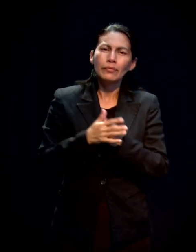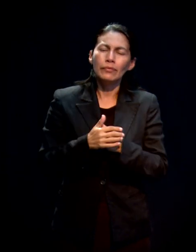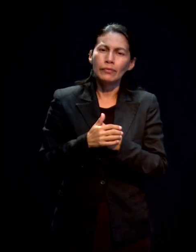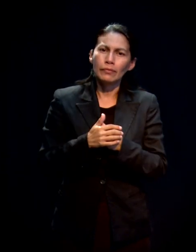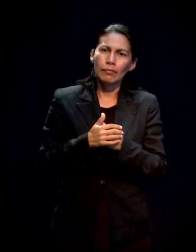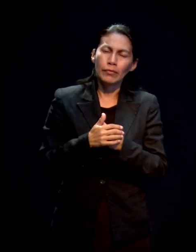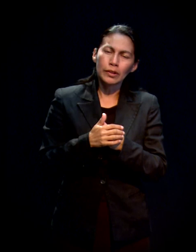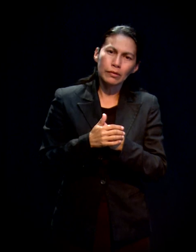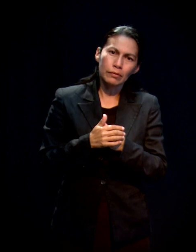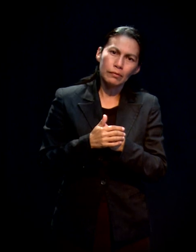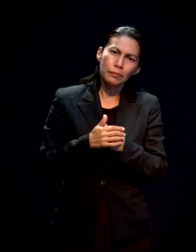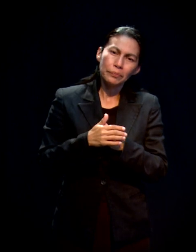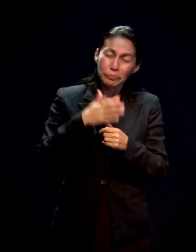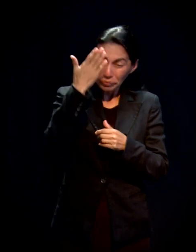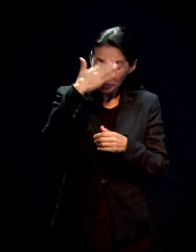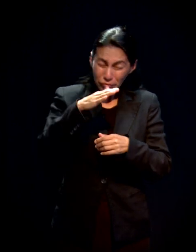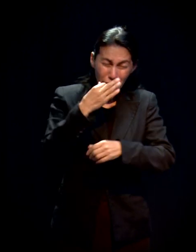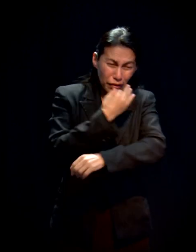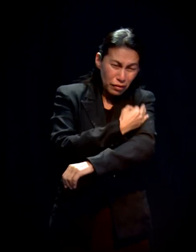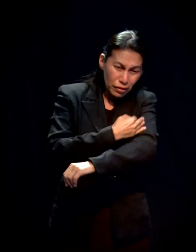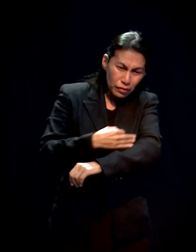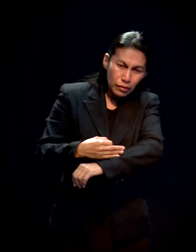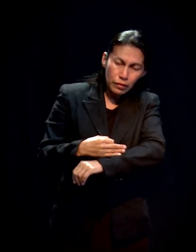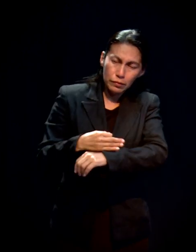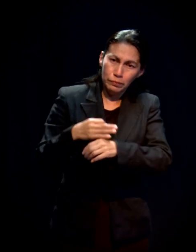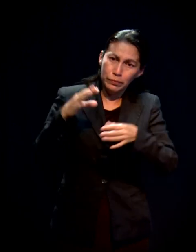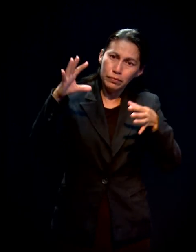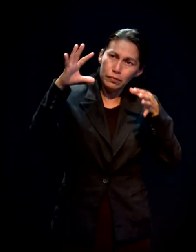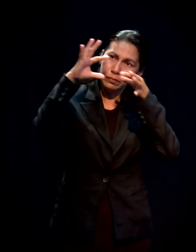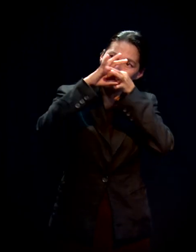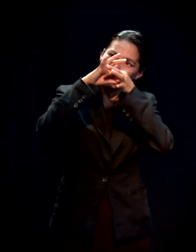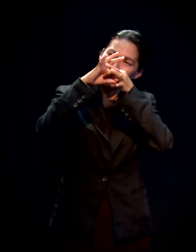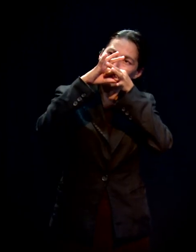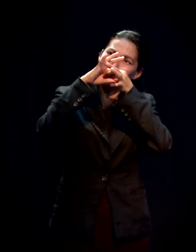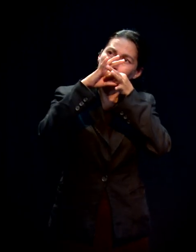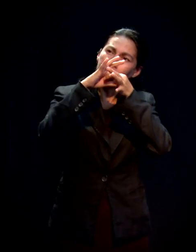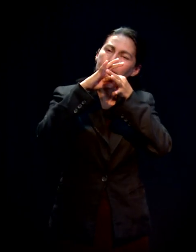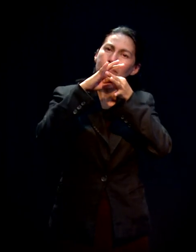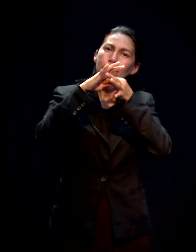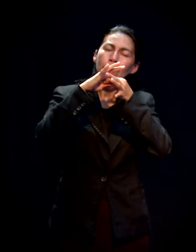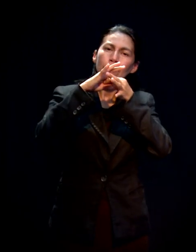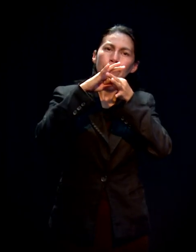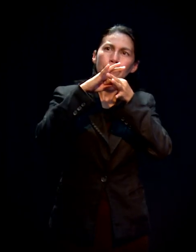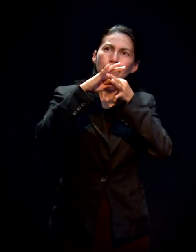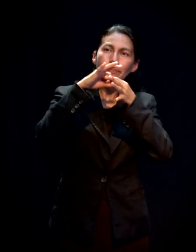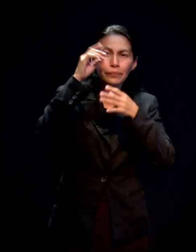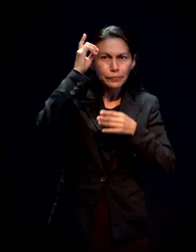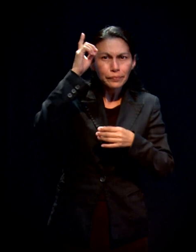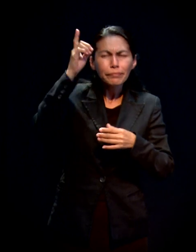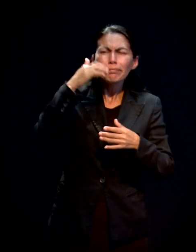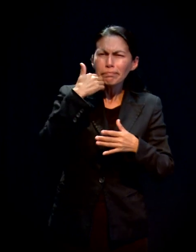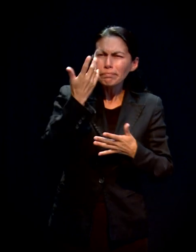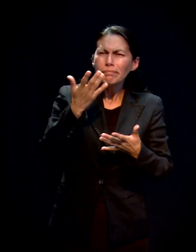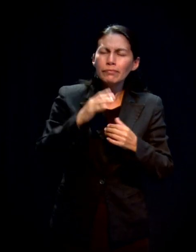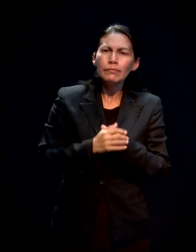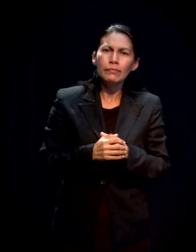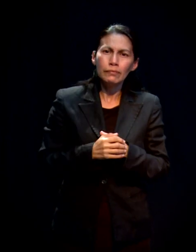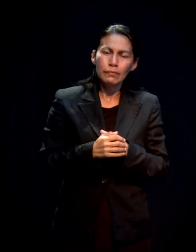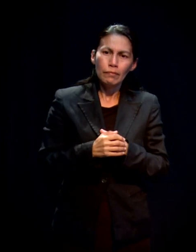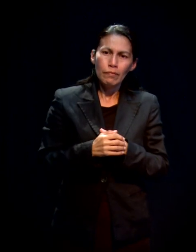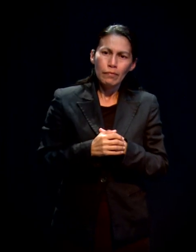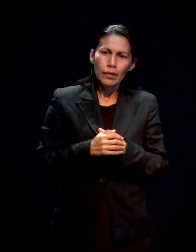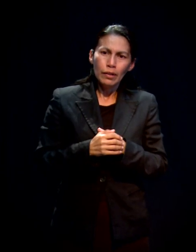al saber que cada uno de nuestros familiares está acercándose más a lo que dios quiere